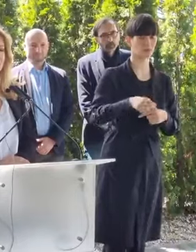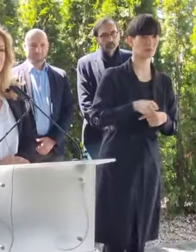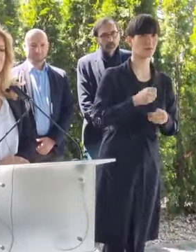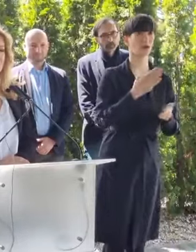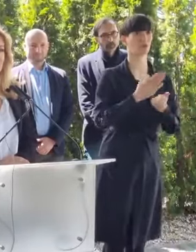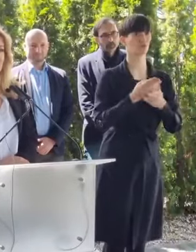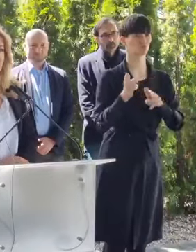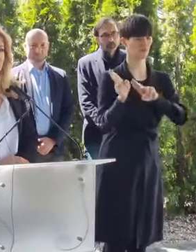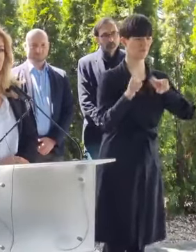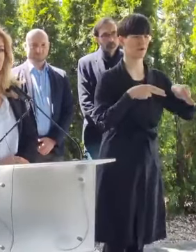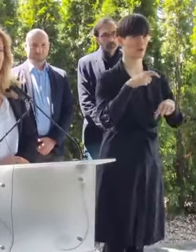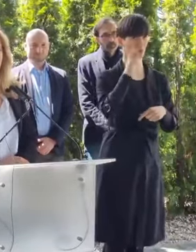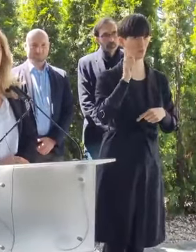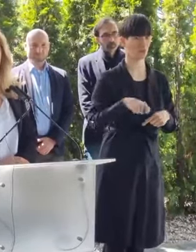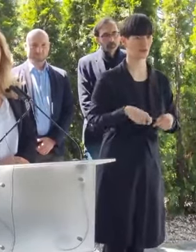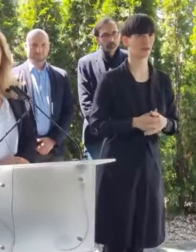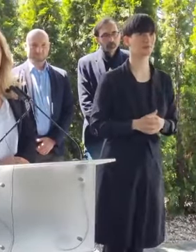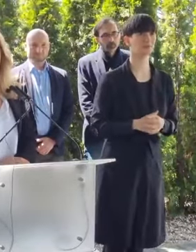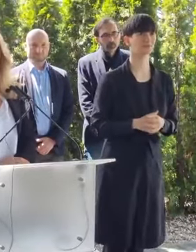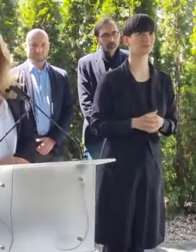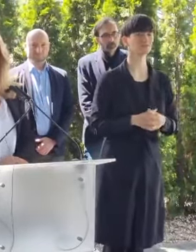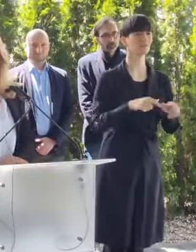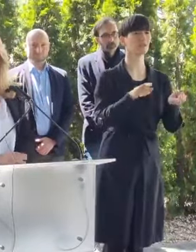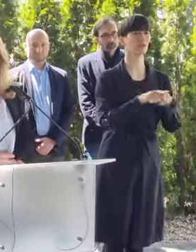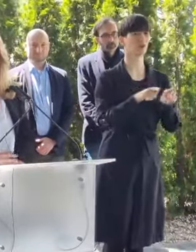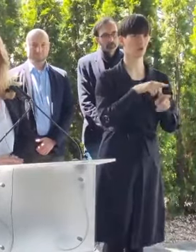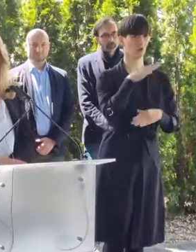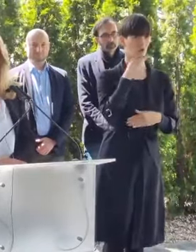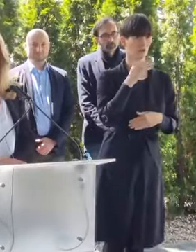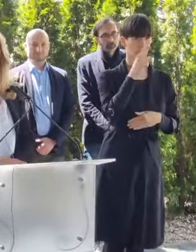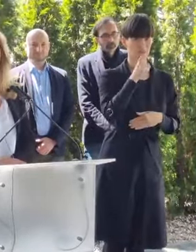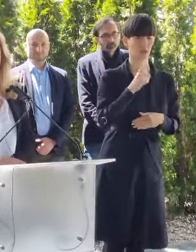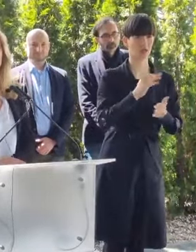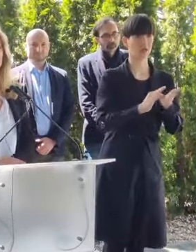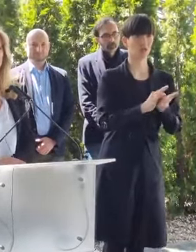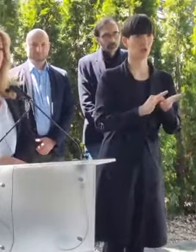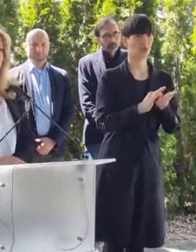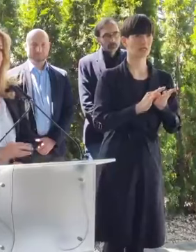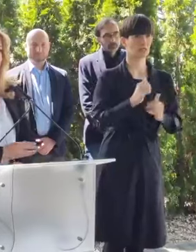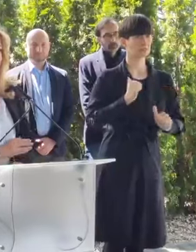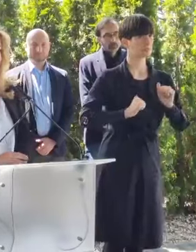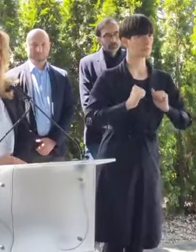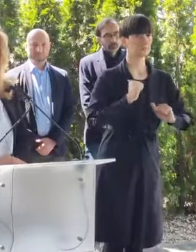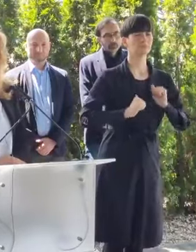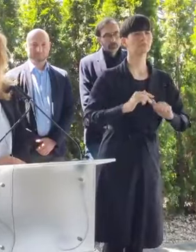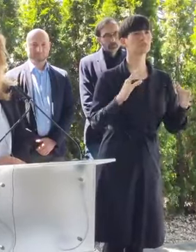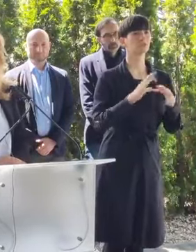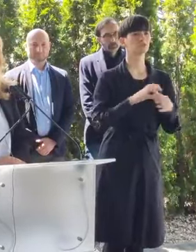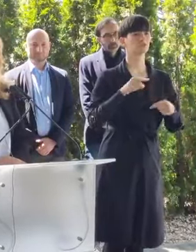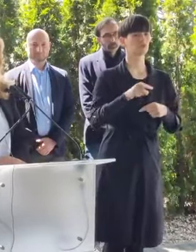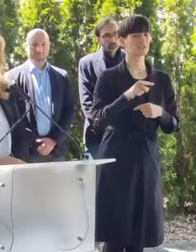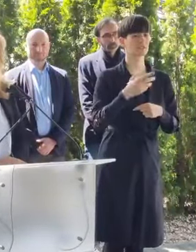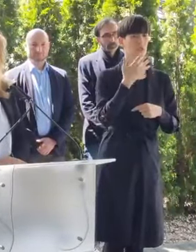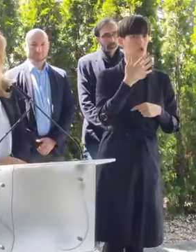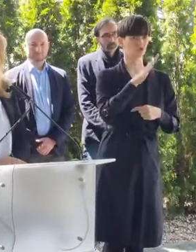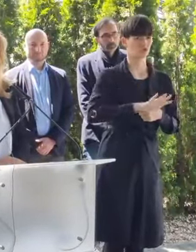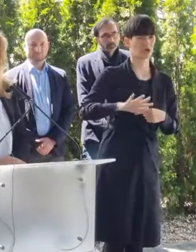deti. Ďalšiu bolesť a krivdu, ktorú sme tam mali možnosť vidieť, bolo už spomínanej Černihivskej